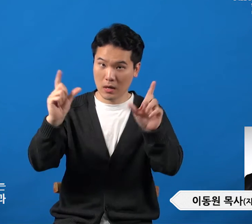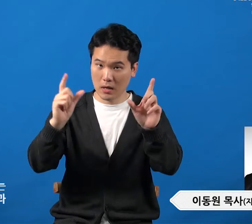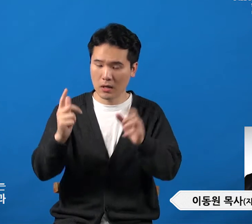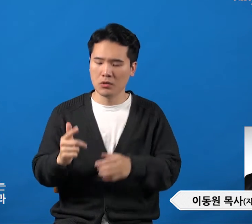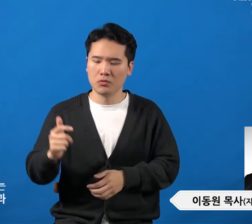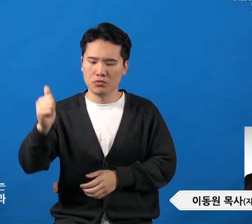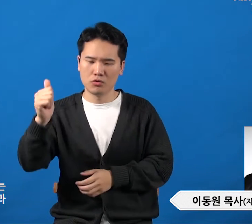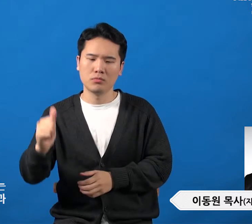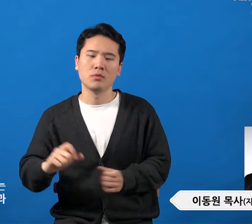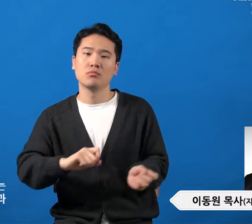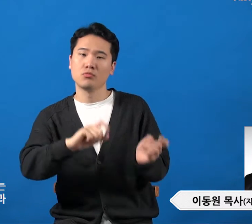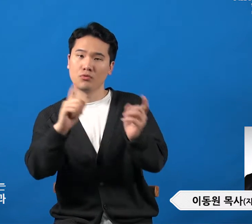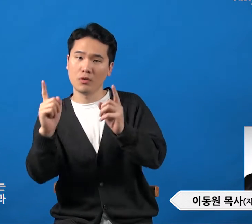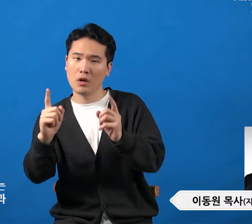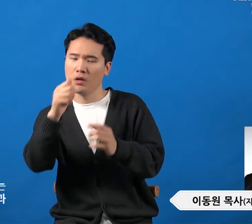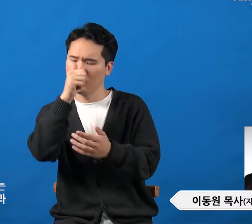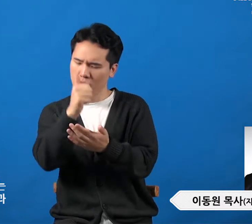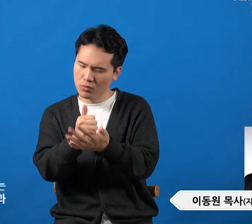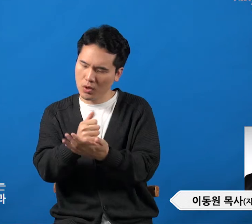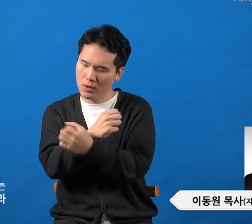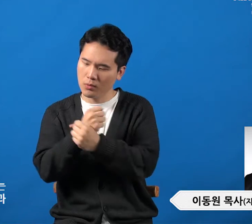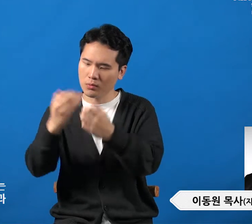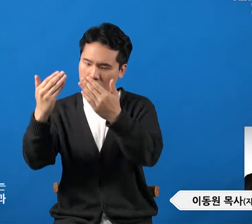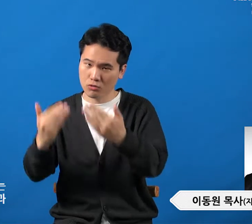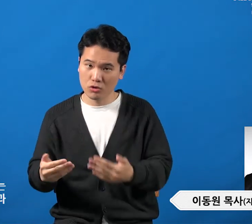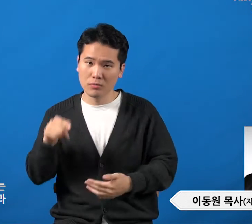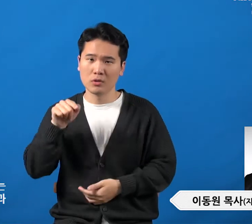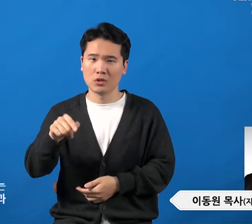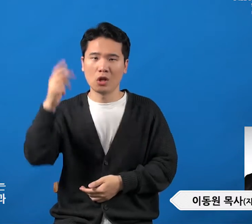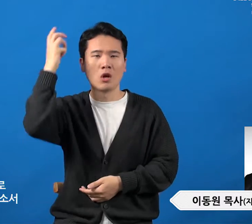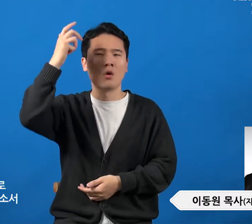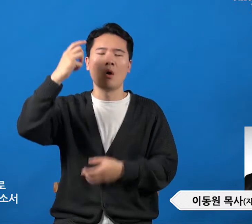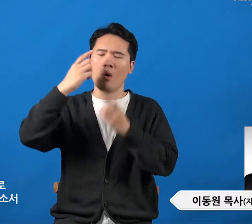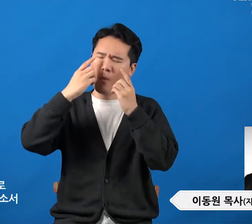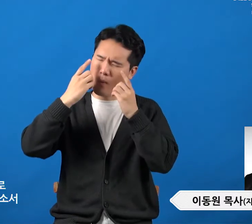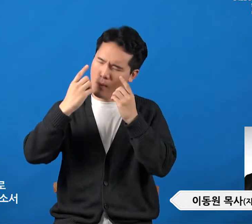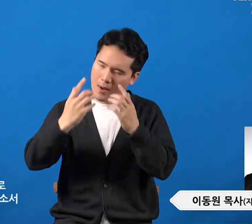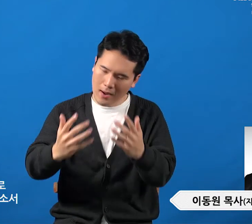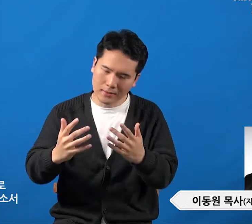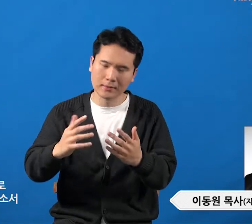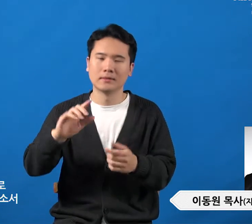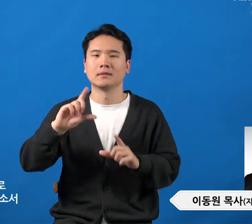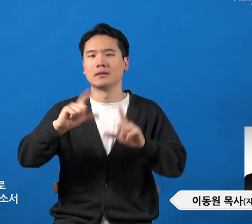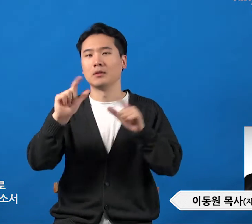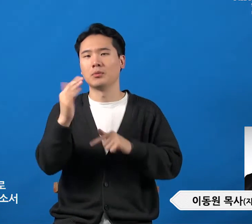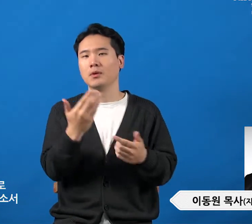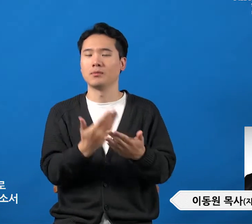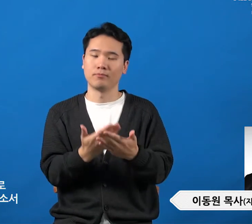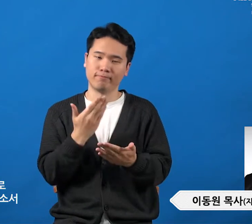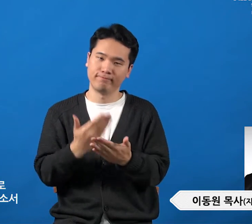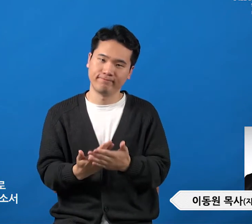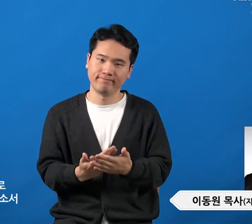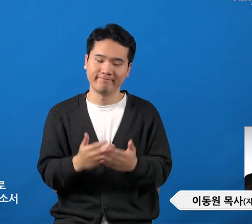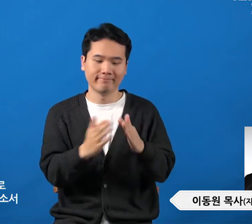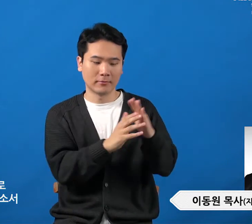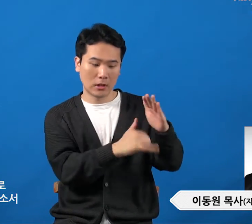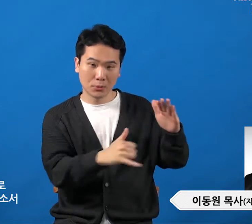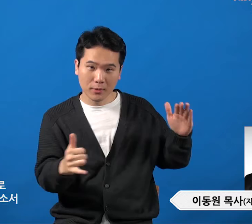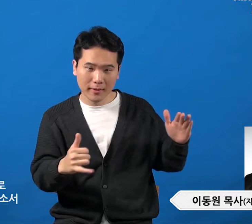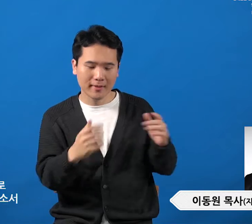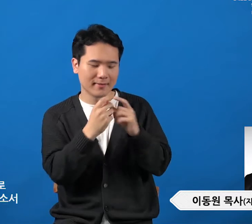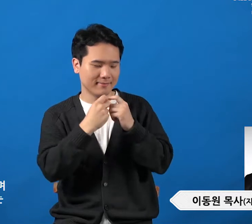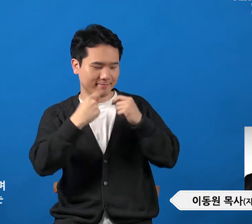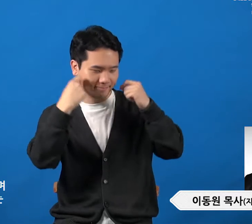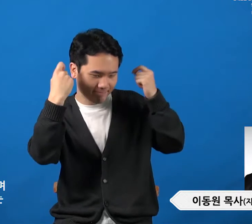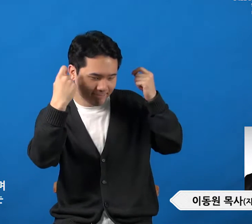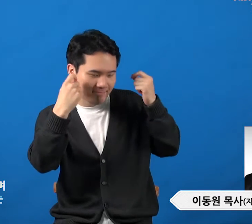주님의 구원하심과 죄 용서하심을 영혼으로 확신하는 날이 되게 하소서. 가족들에게 웃음